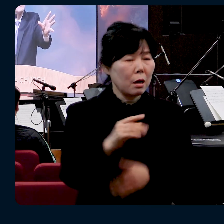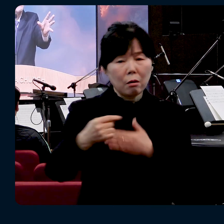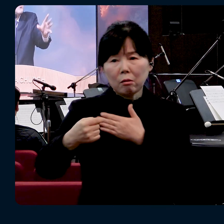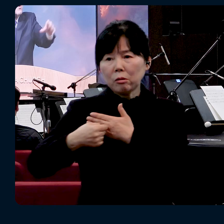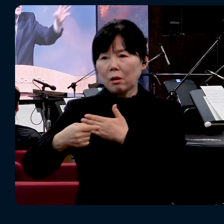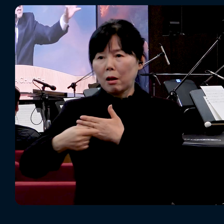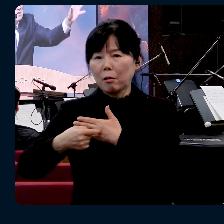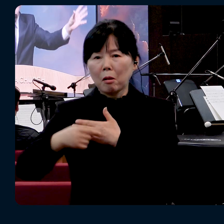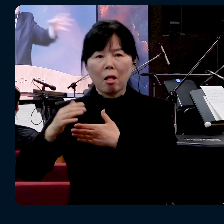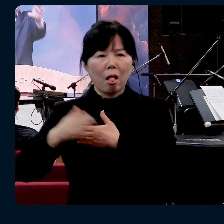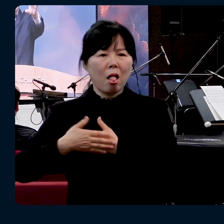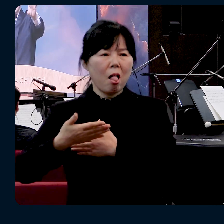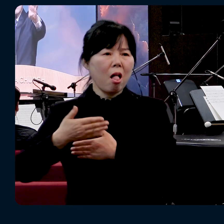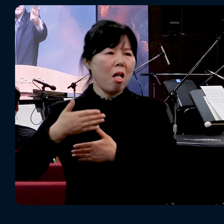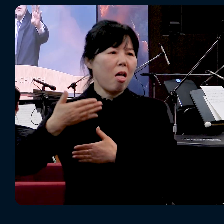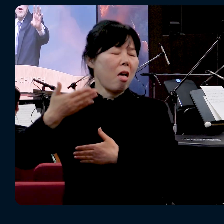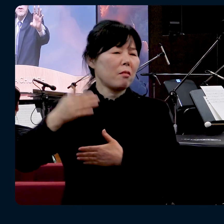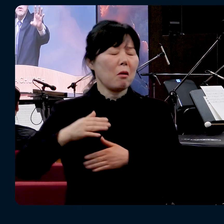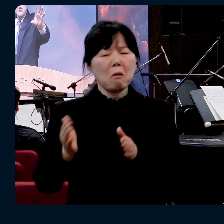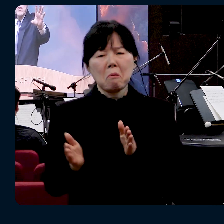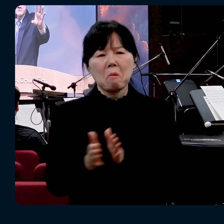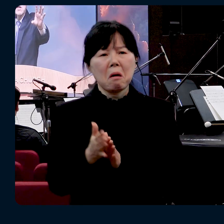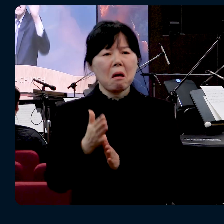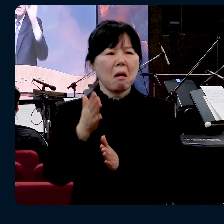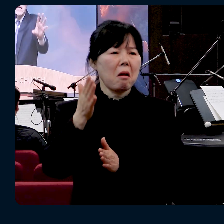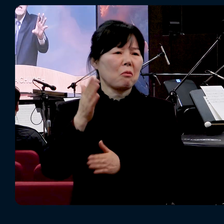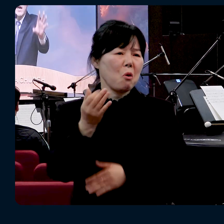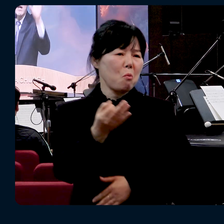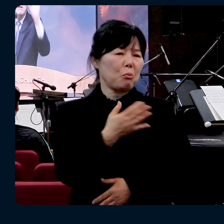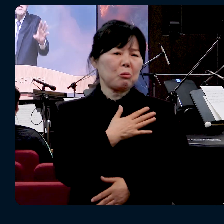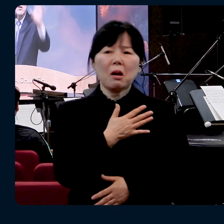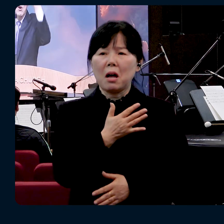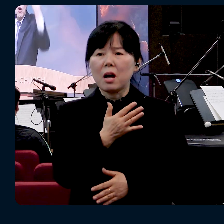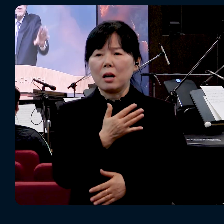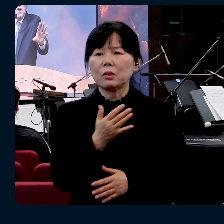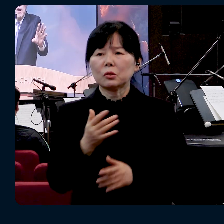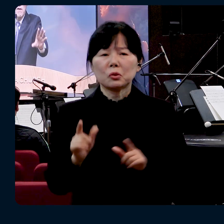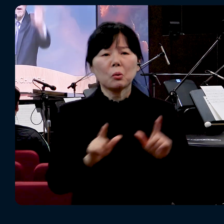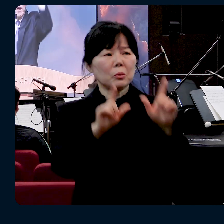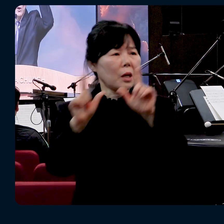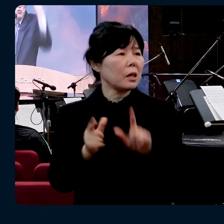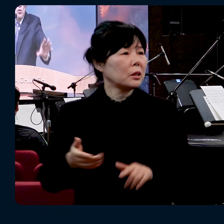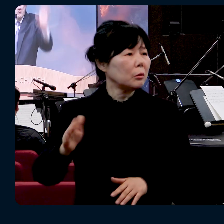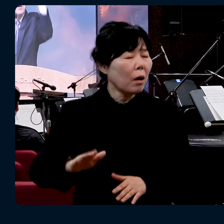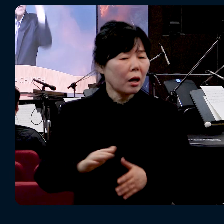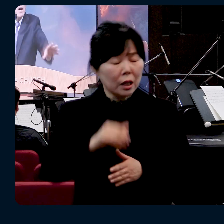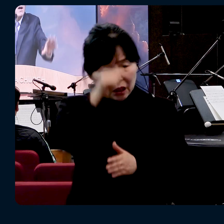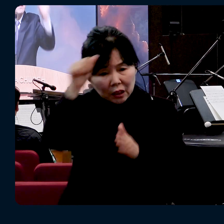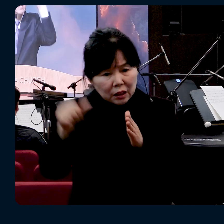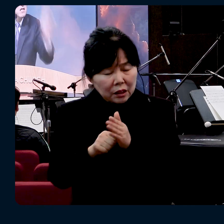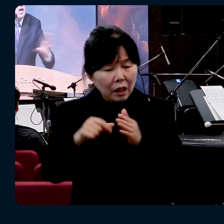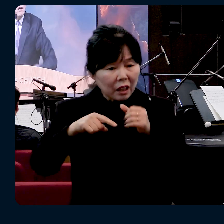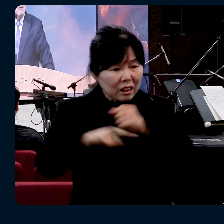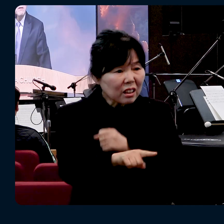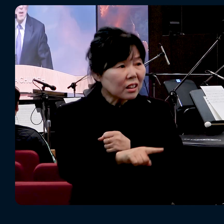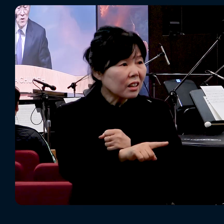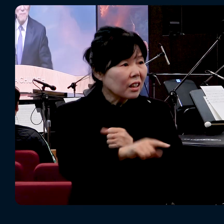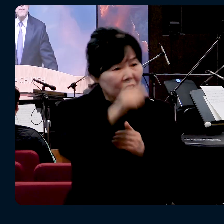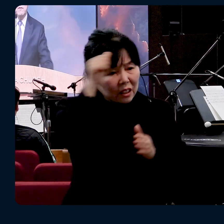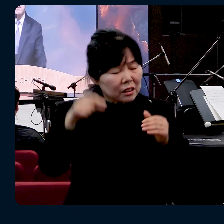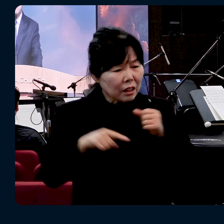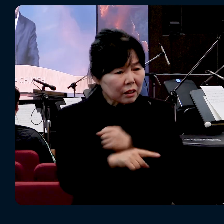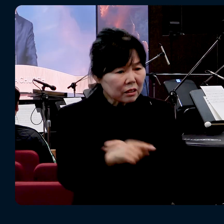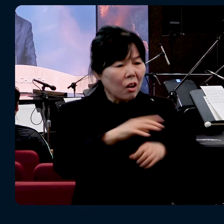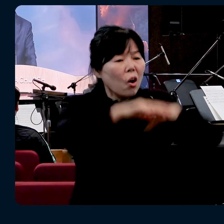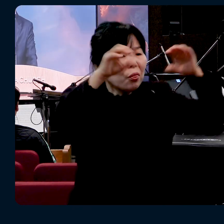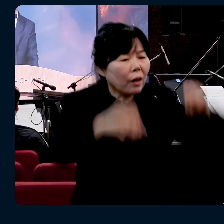달라도 훨씬 호화롭게 사는 것 같아도 그 인생의 뜻을 허탄한 데에 두고 살아간